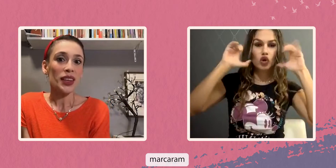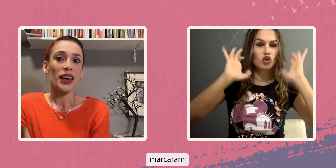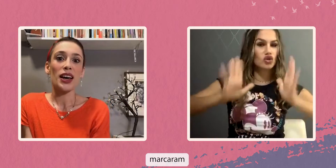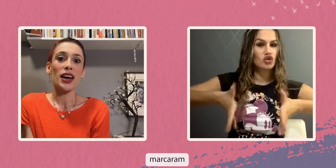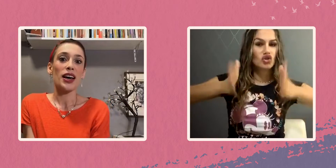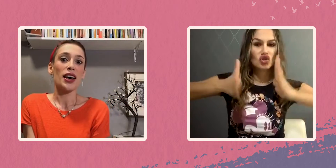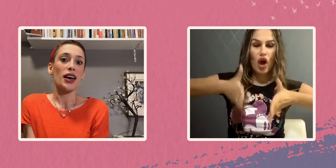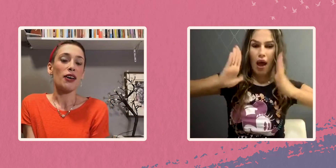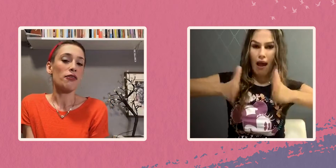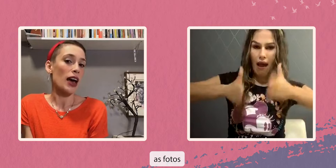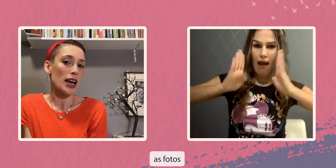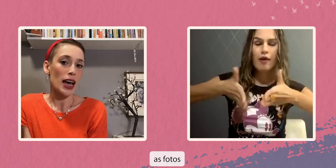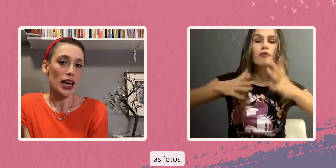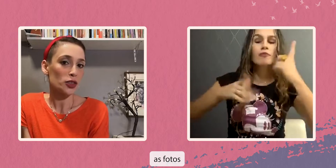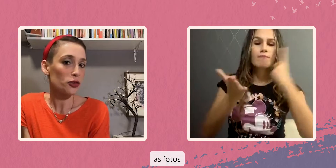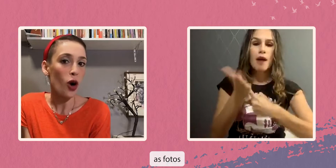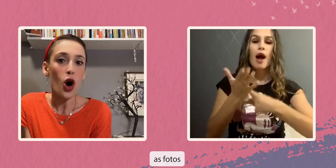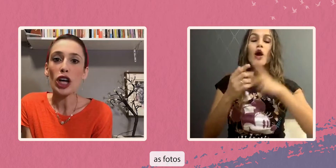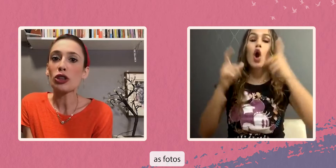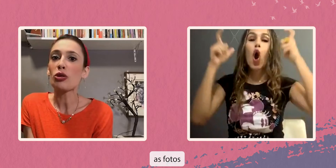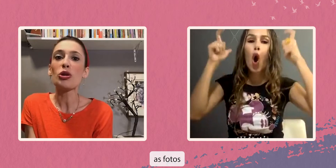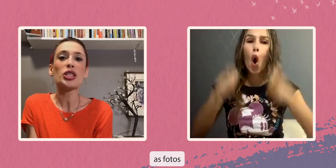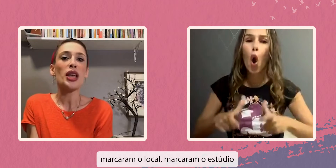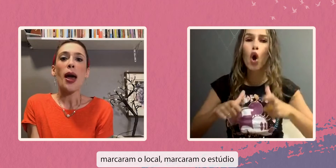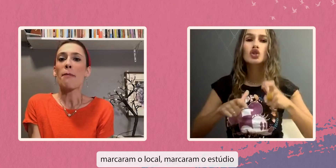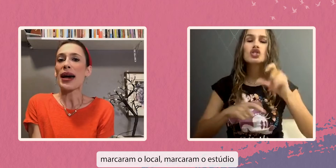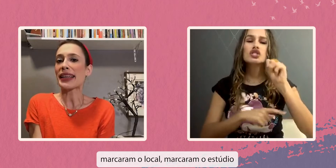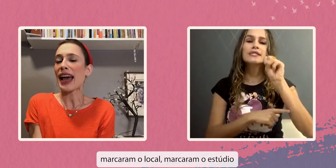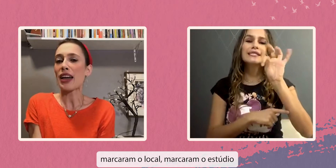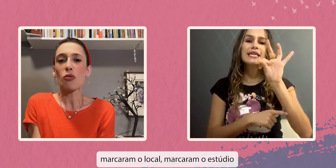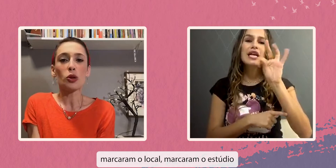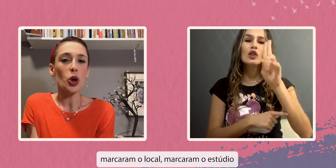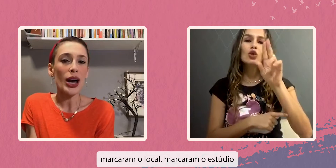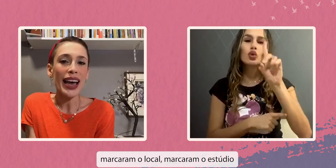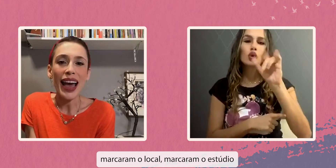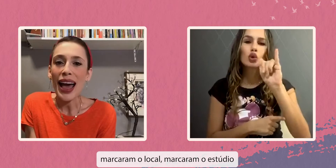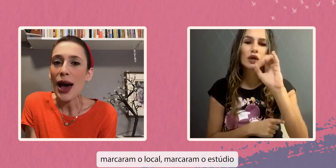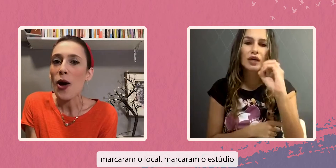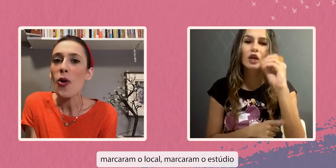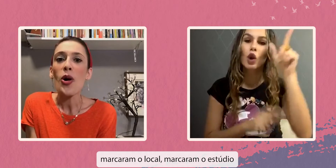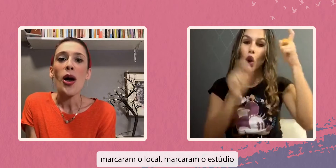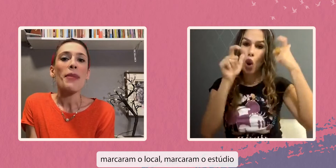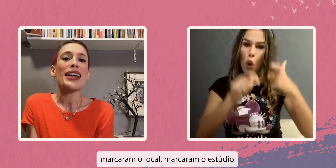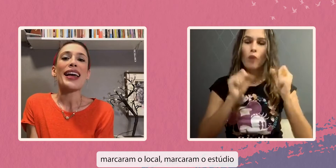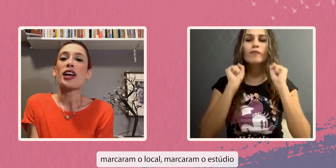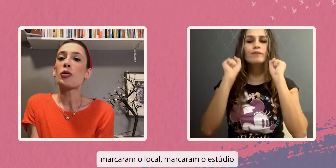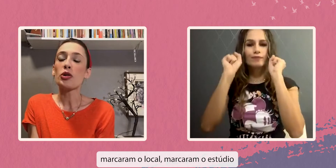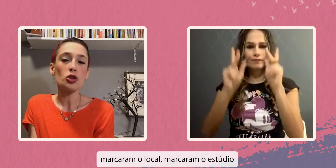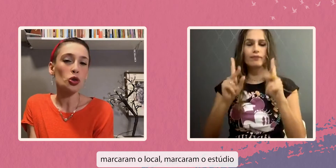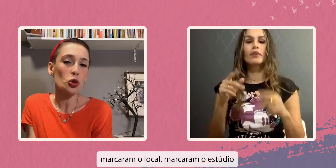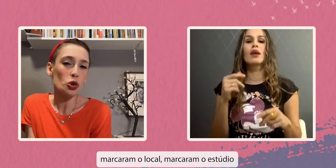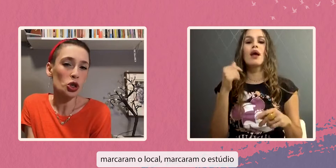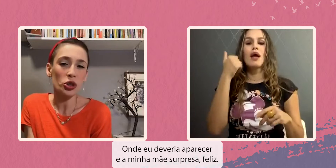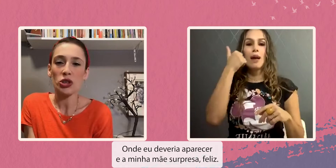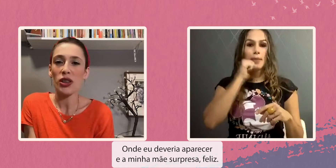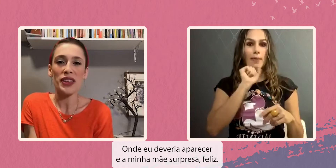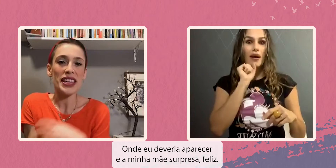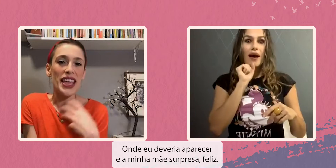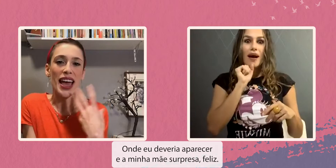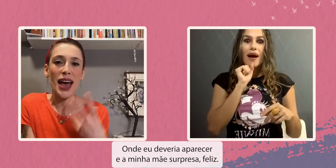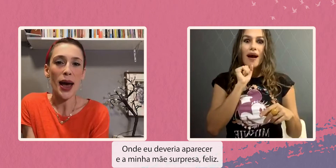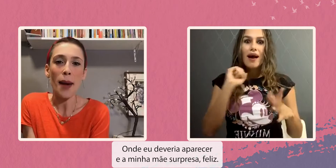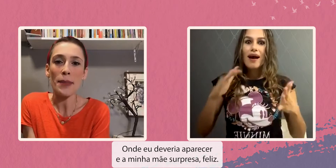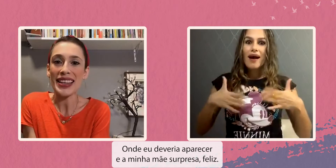marcaram as fotos, marcaram o local, marcaram o estúdio onde